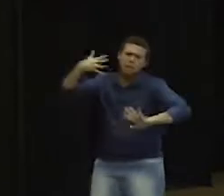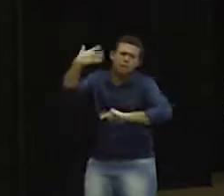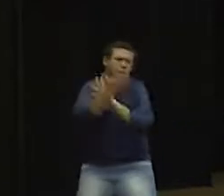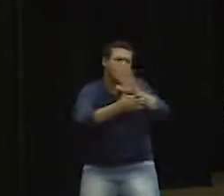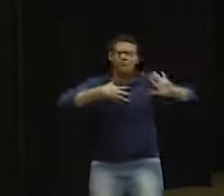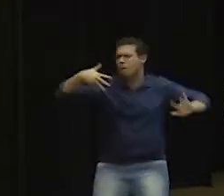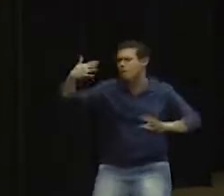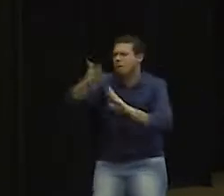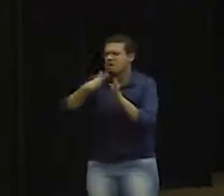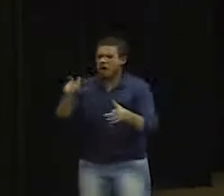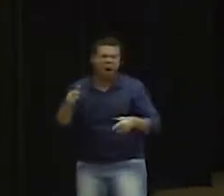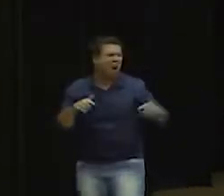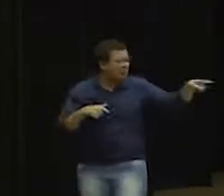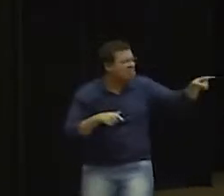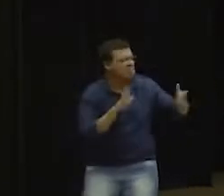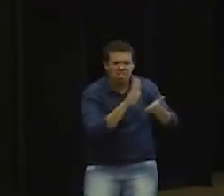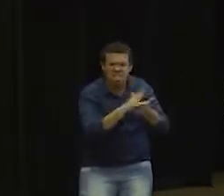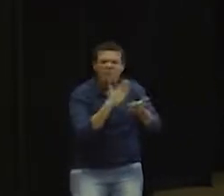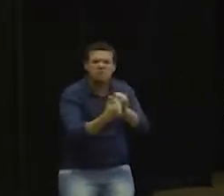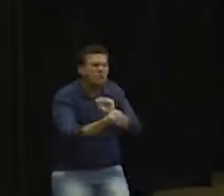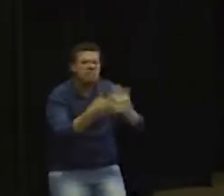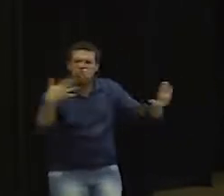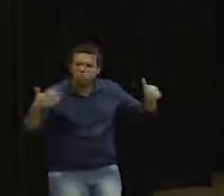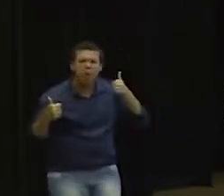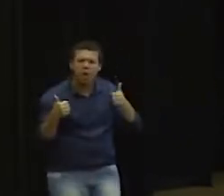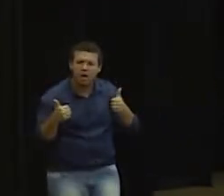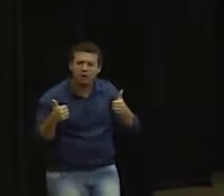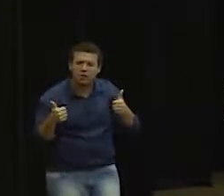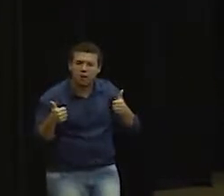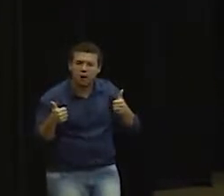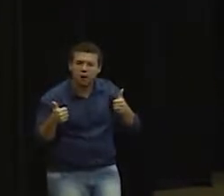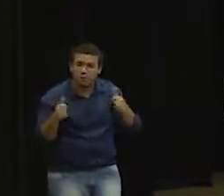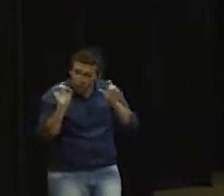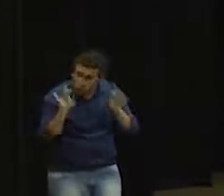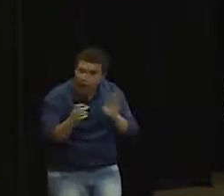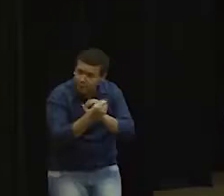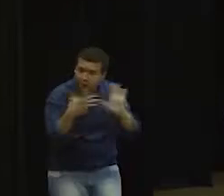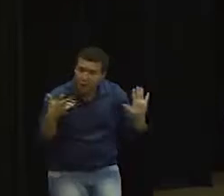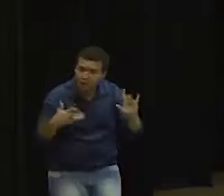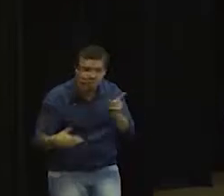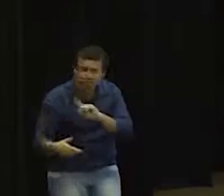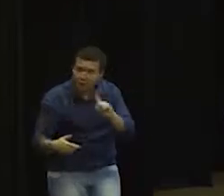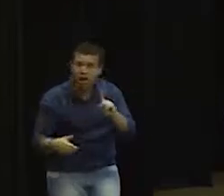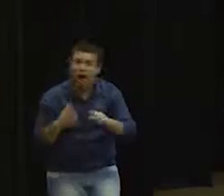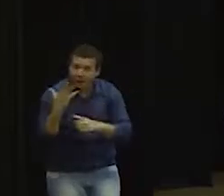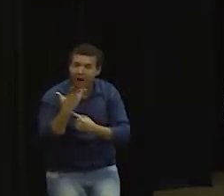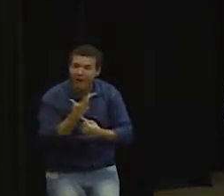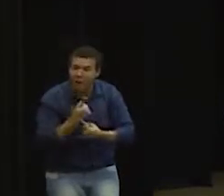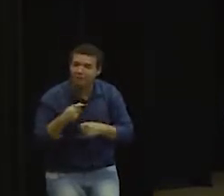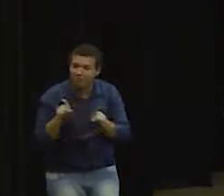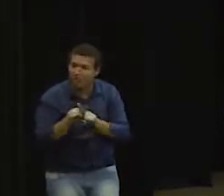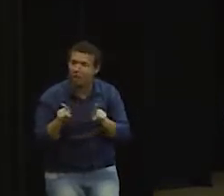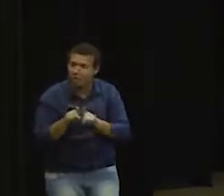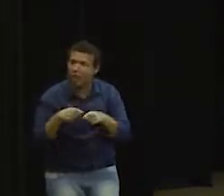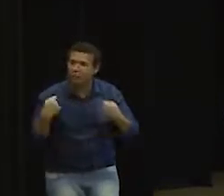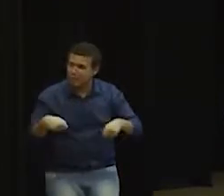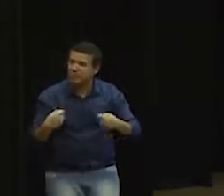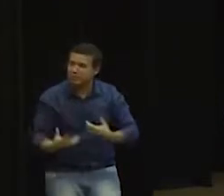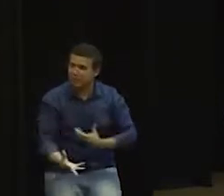Não basta a fluência em língua de sinais, ou o intérprete ser fluente em língua de sinais. Isso não é suficiente. A arte